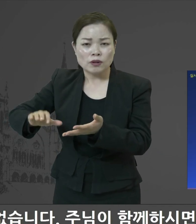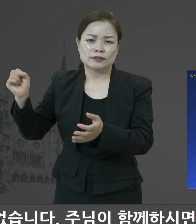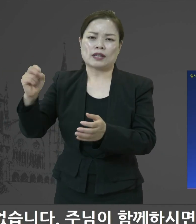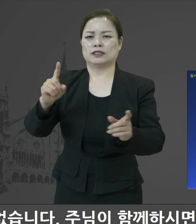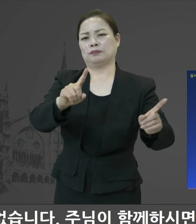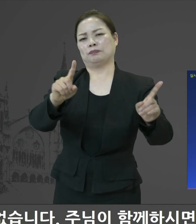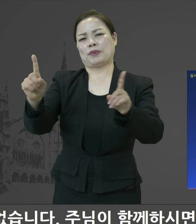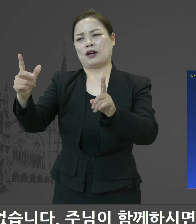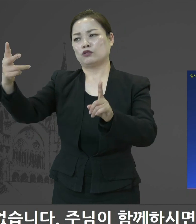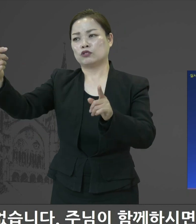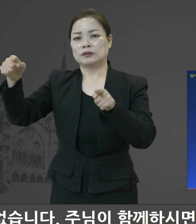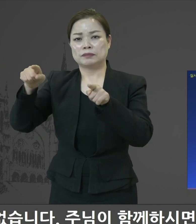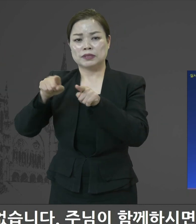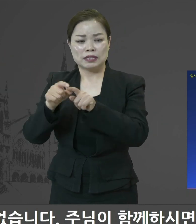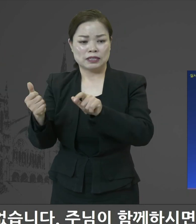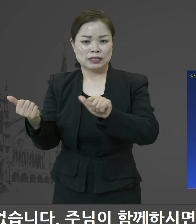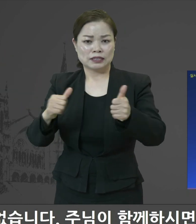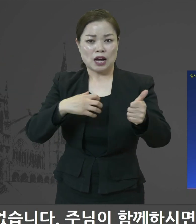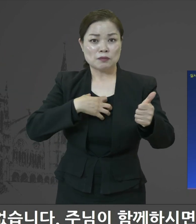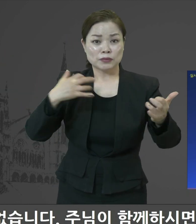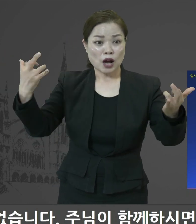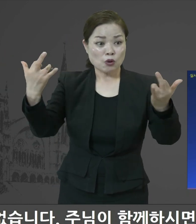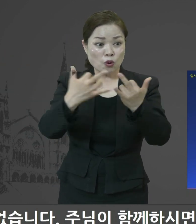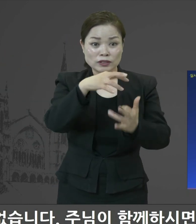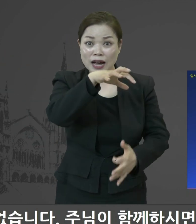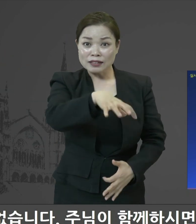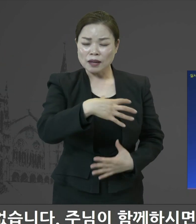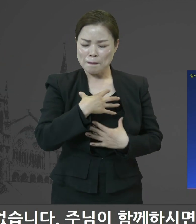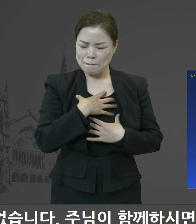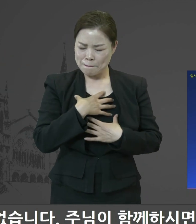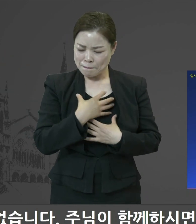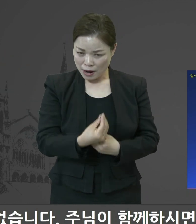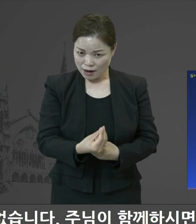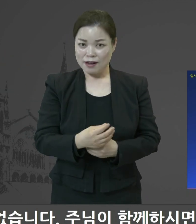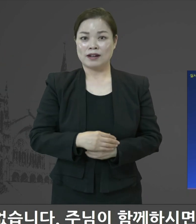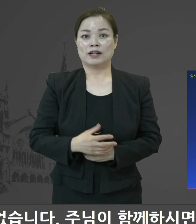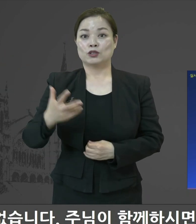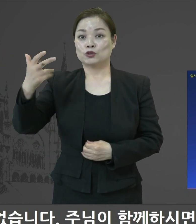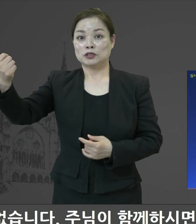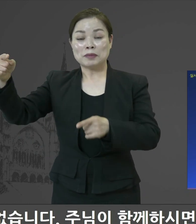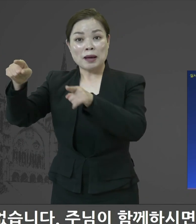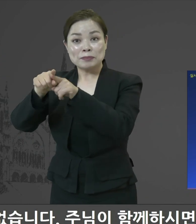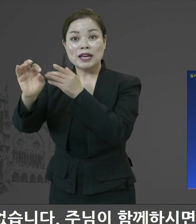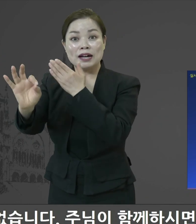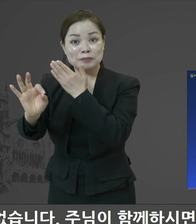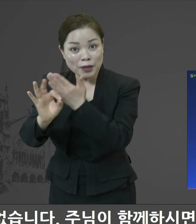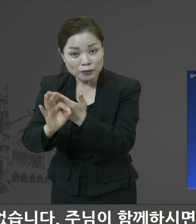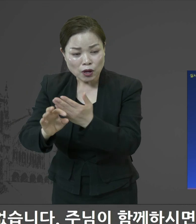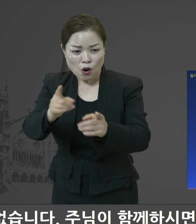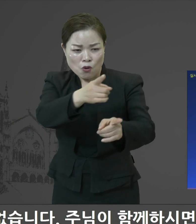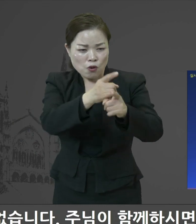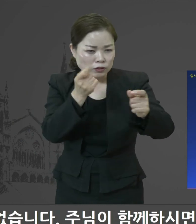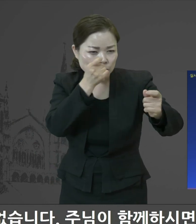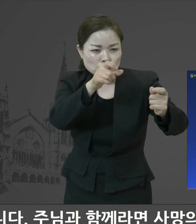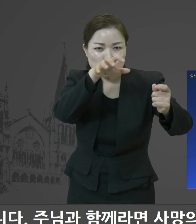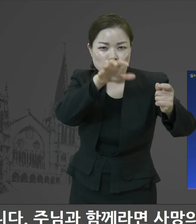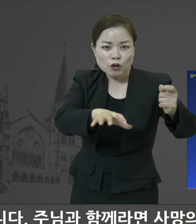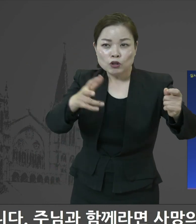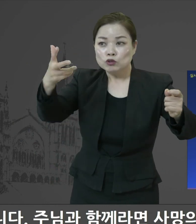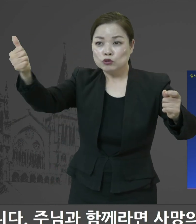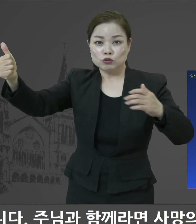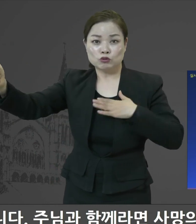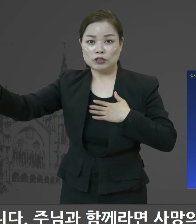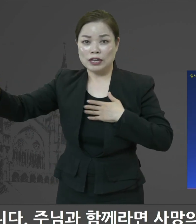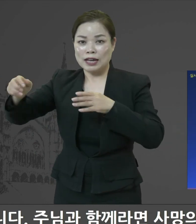주님과 함께라면 사망의 음침한 골짜기에서도 안전할 수 있습니다. 주님과 함께하기 때문에 원수의 목전에서도 주님은